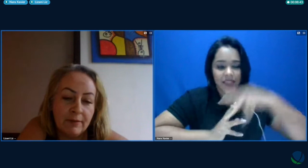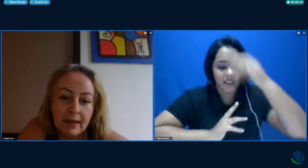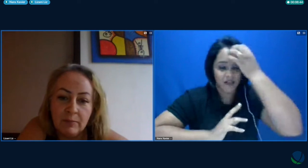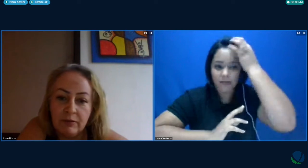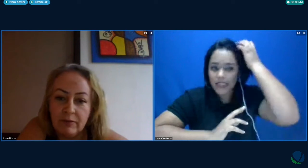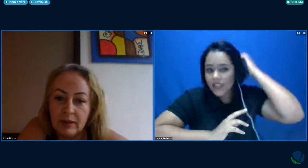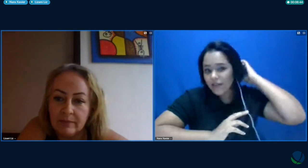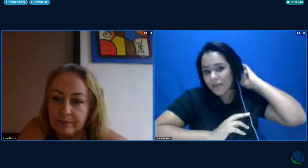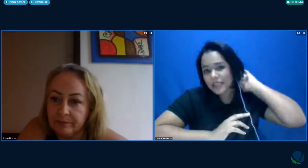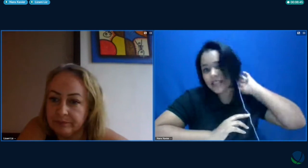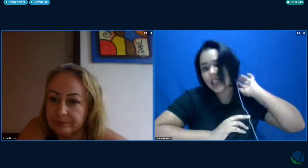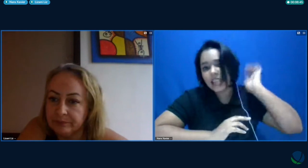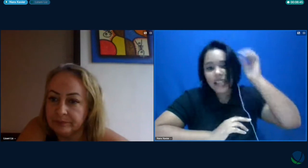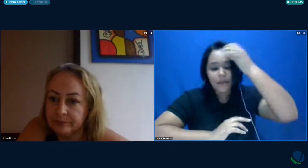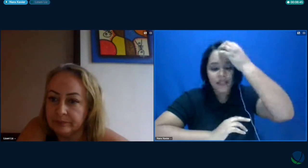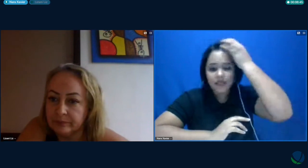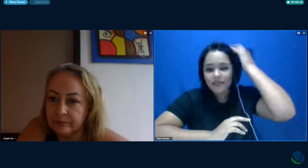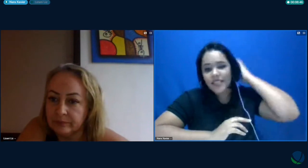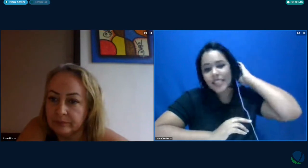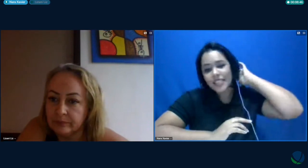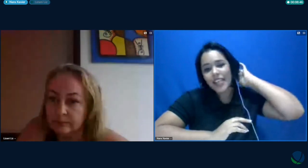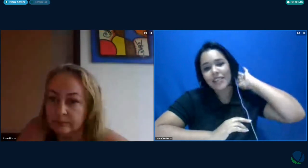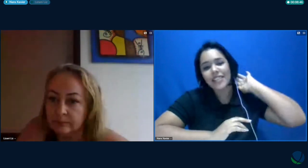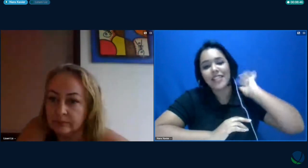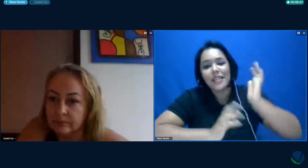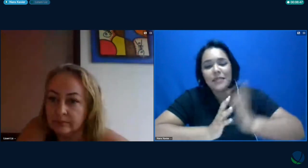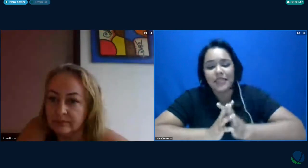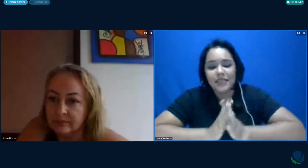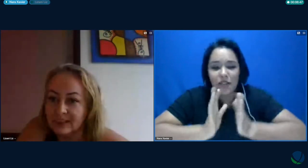falei, mãe, olha só, tal. Me vê. Mas aí eu vou apresentar em